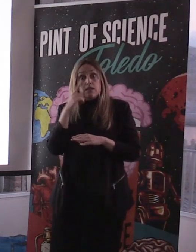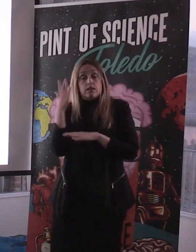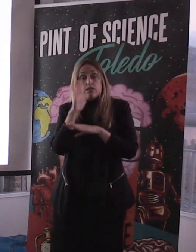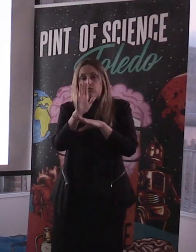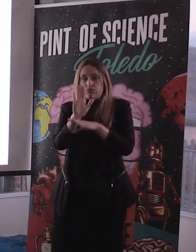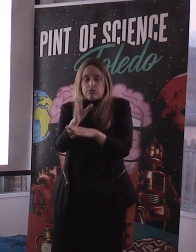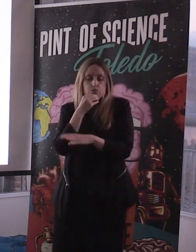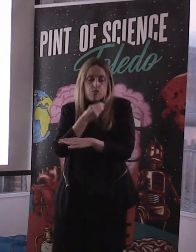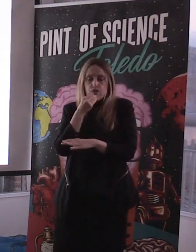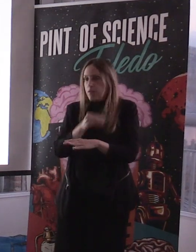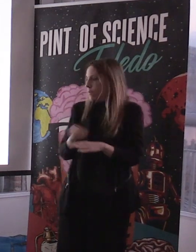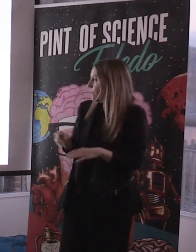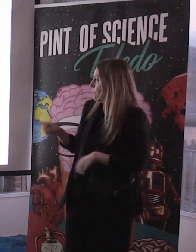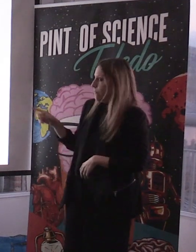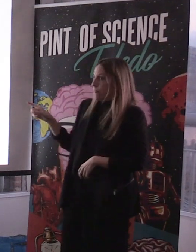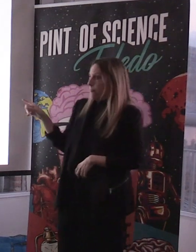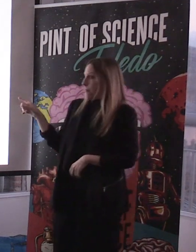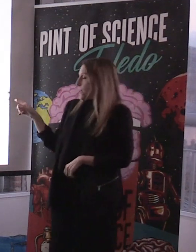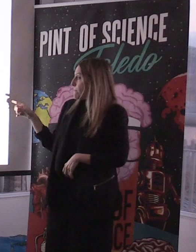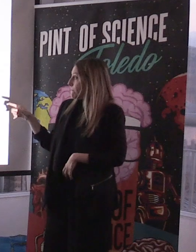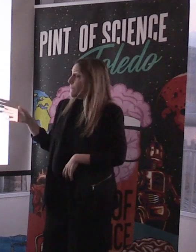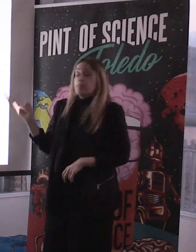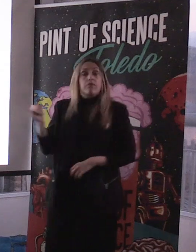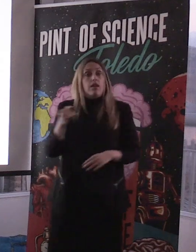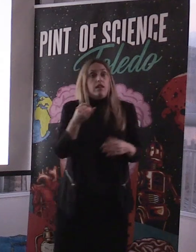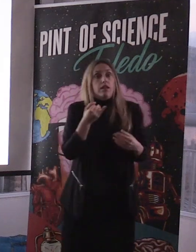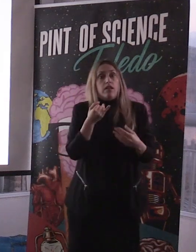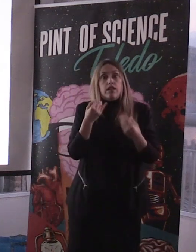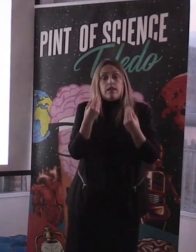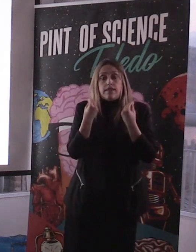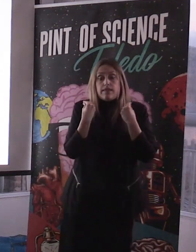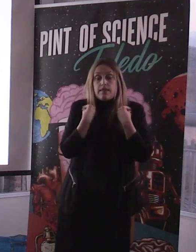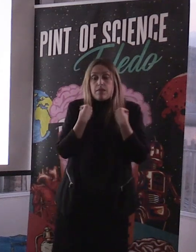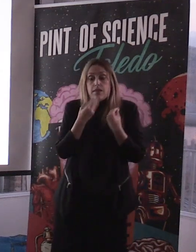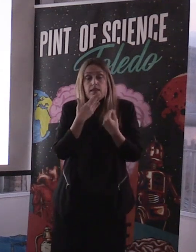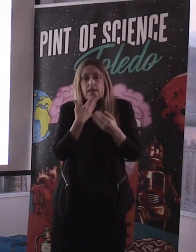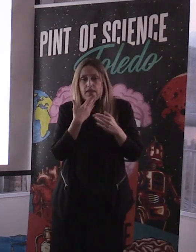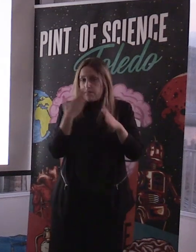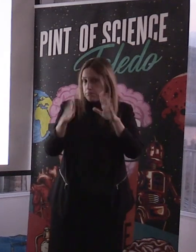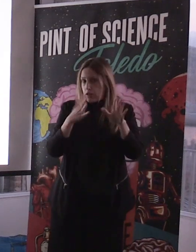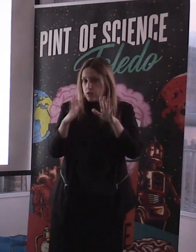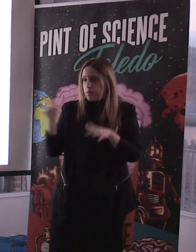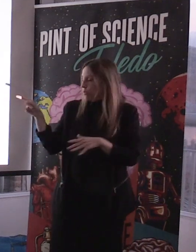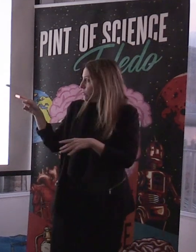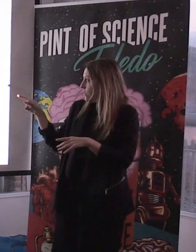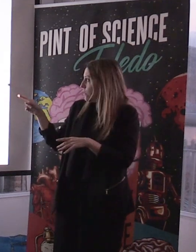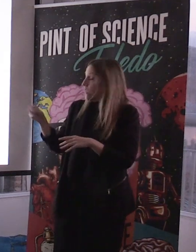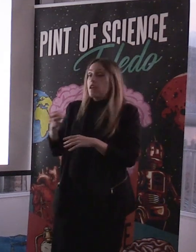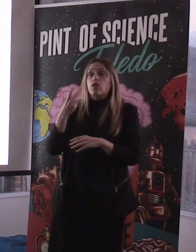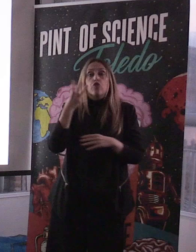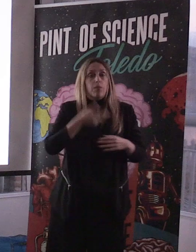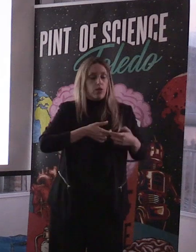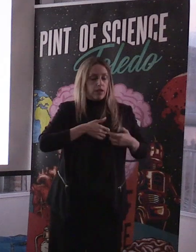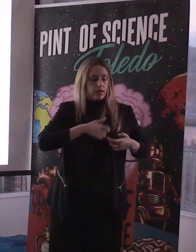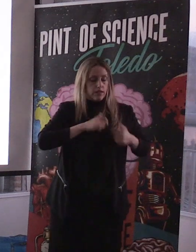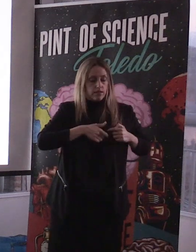aquí. Tenemos aquí la expectativa de vida en años. Y esto es el número de latidos del